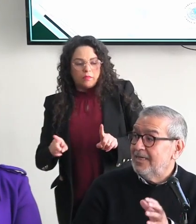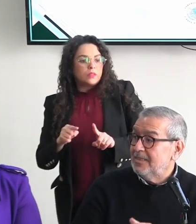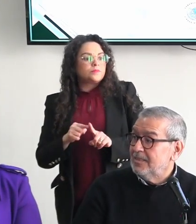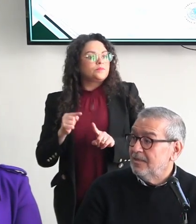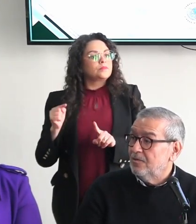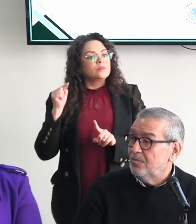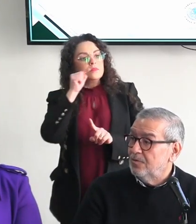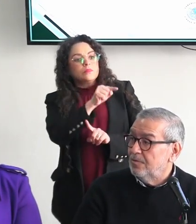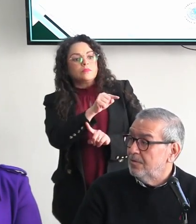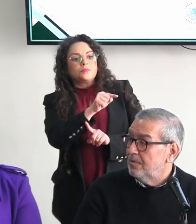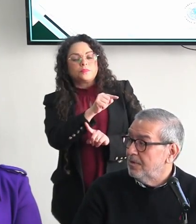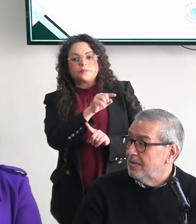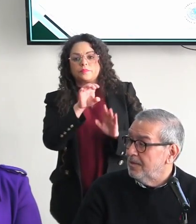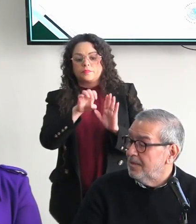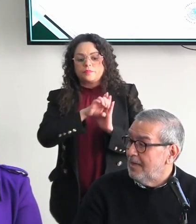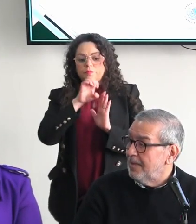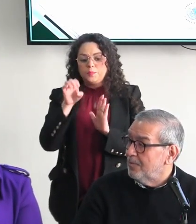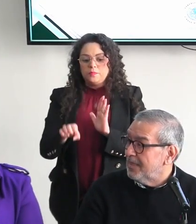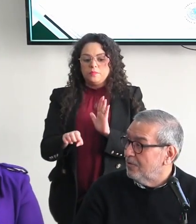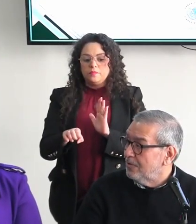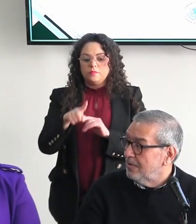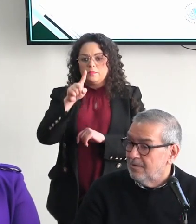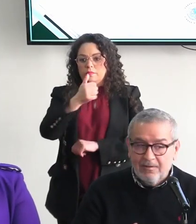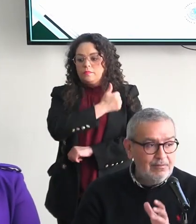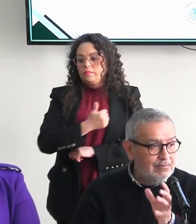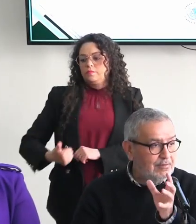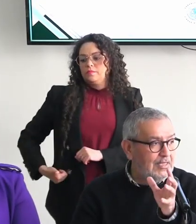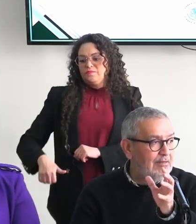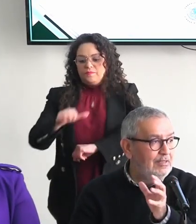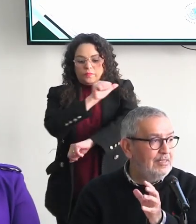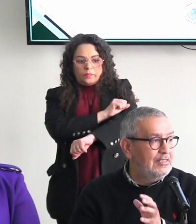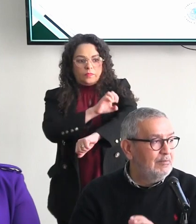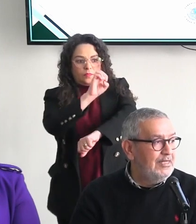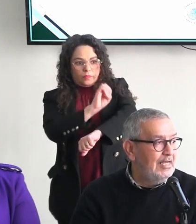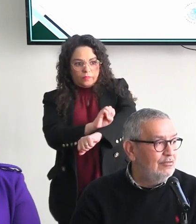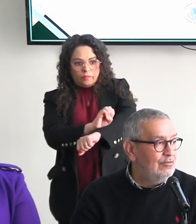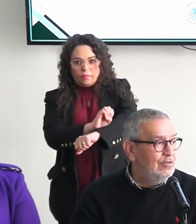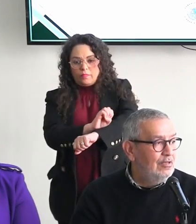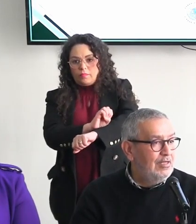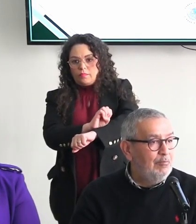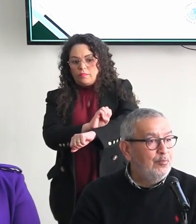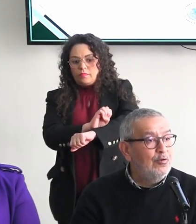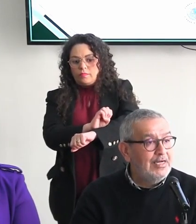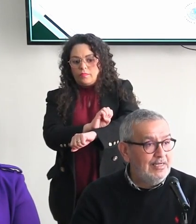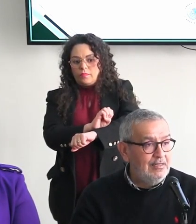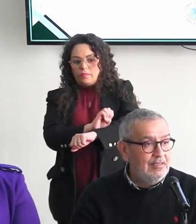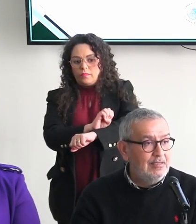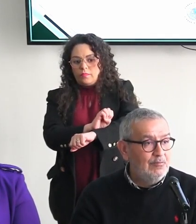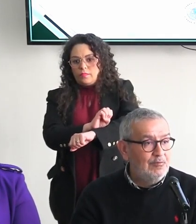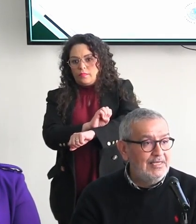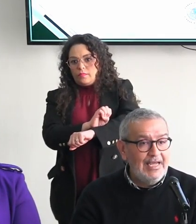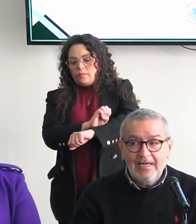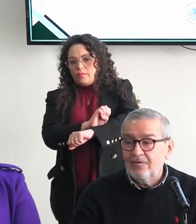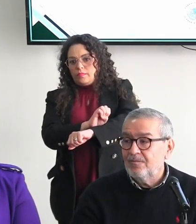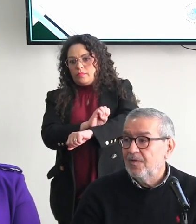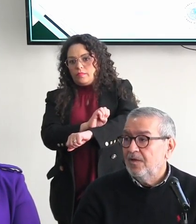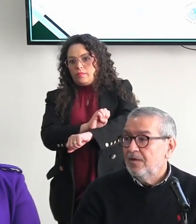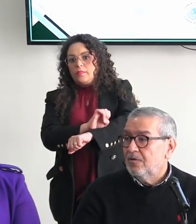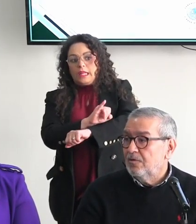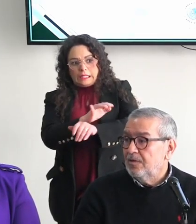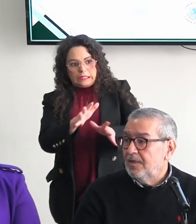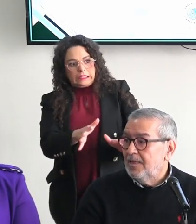las áreas como Álvaro Obregón, con un determinado empuje